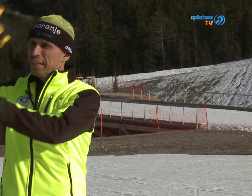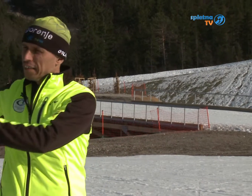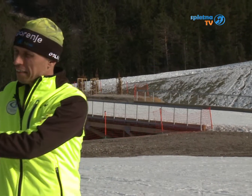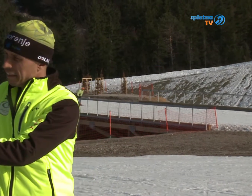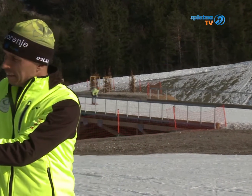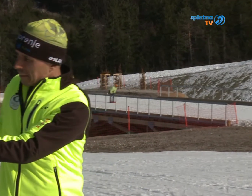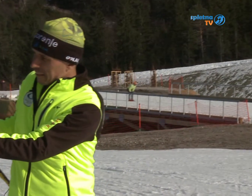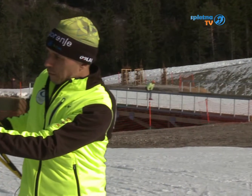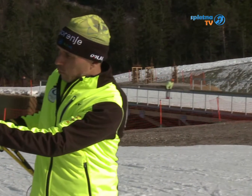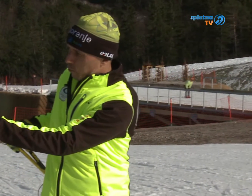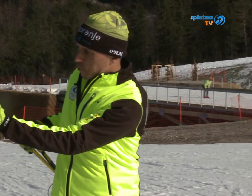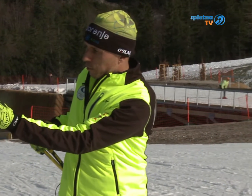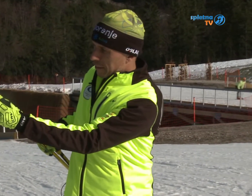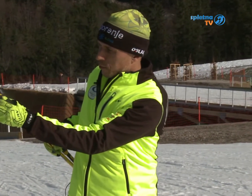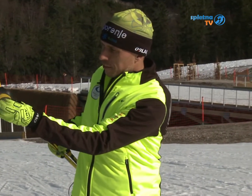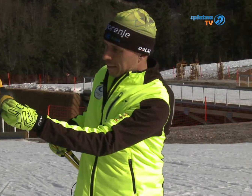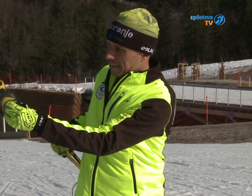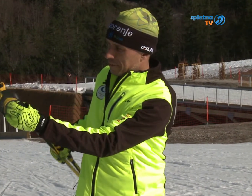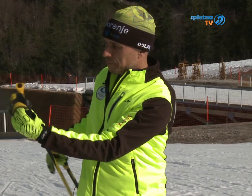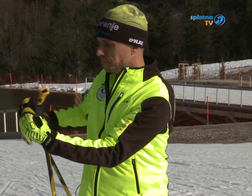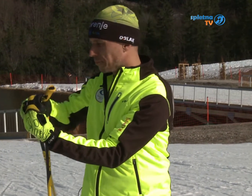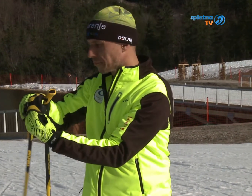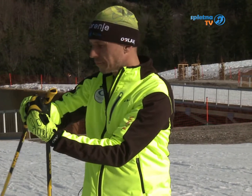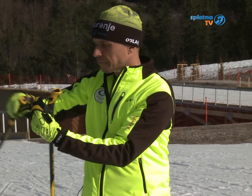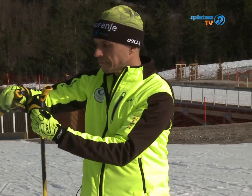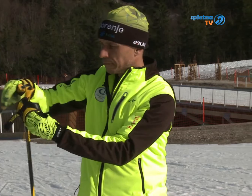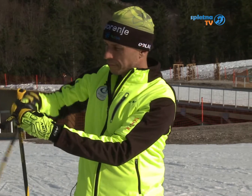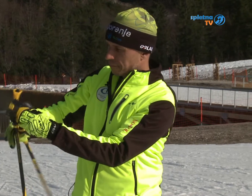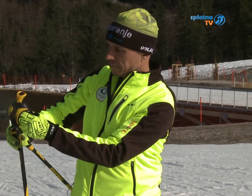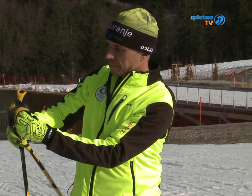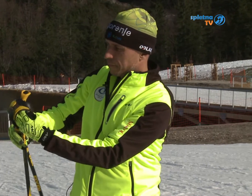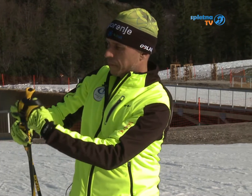zmeraj damo od spodaj noter,